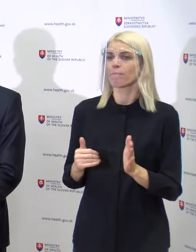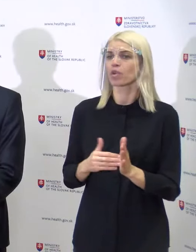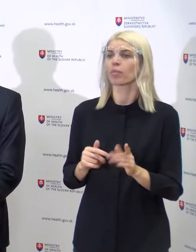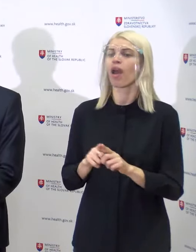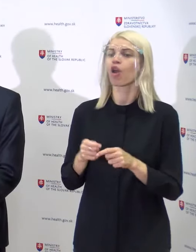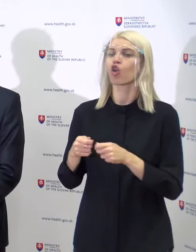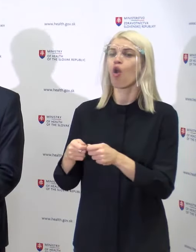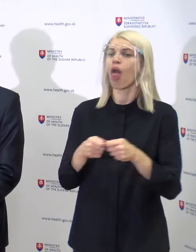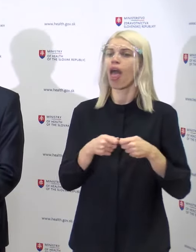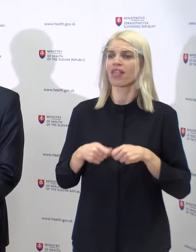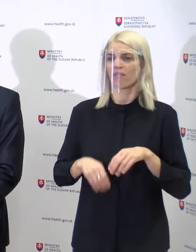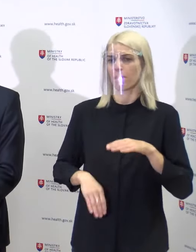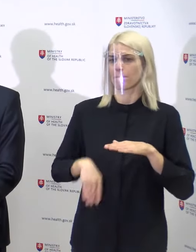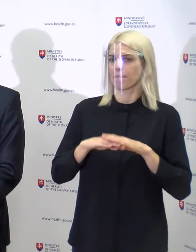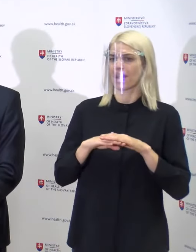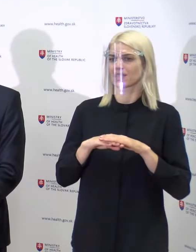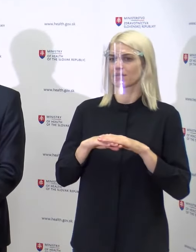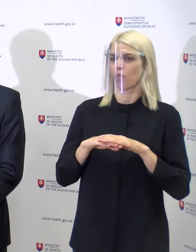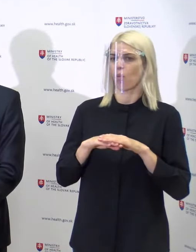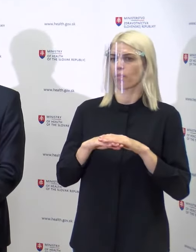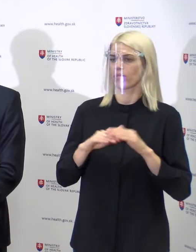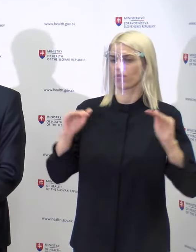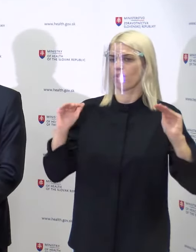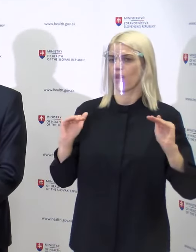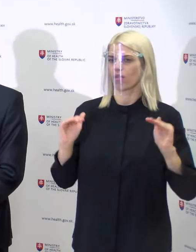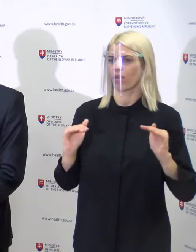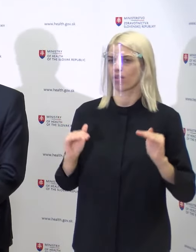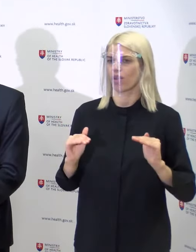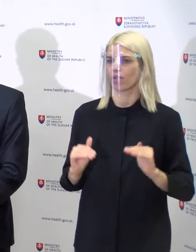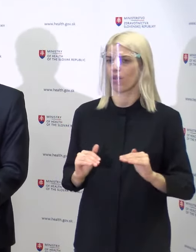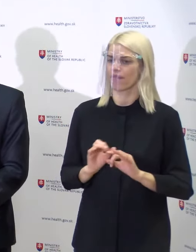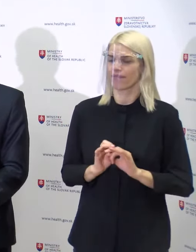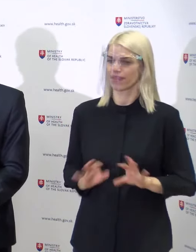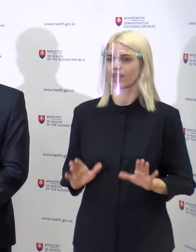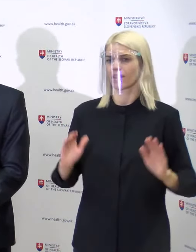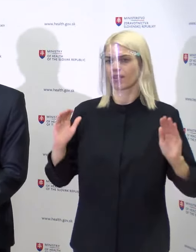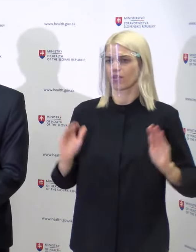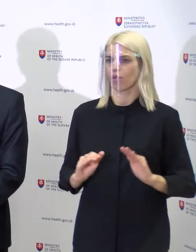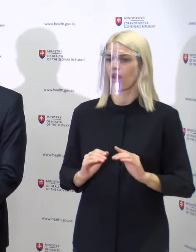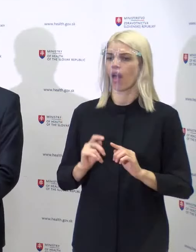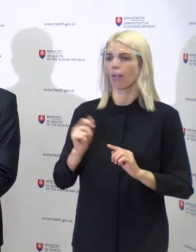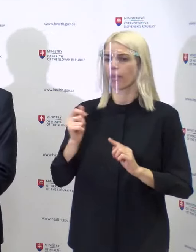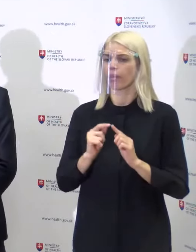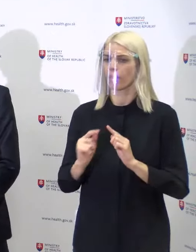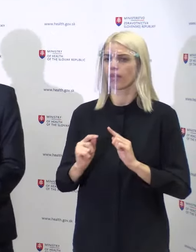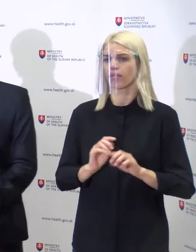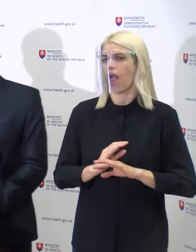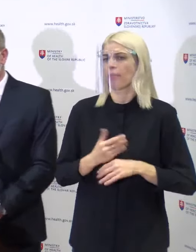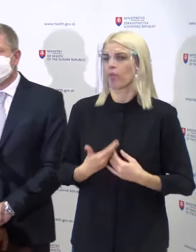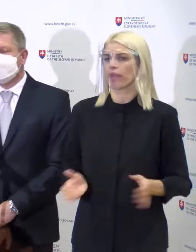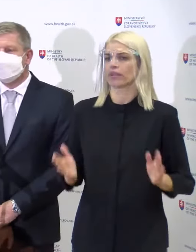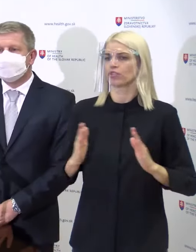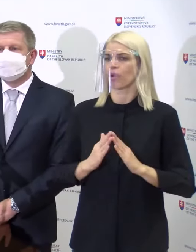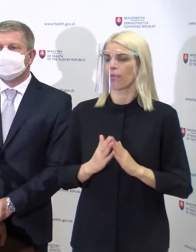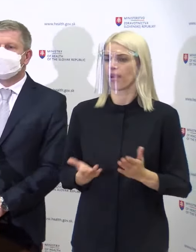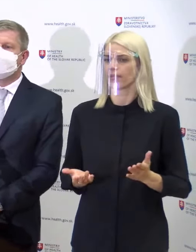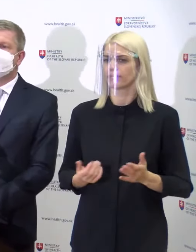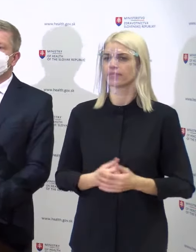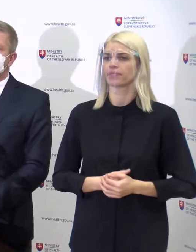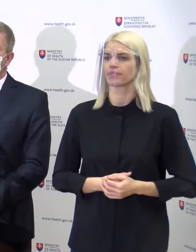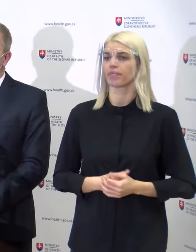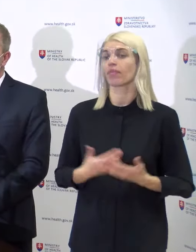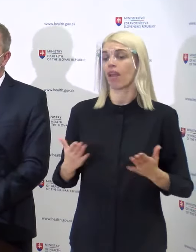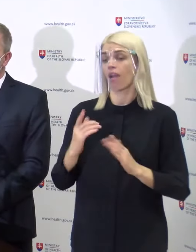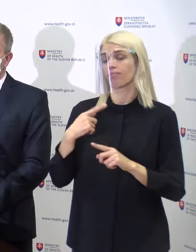kolektívy maximálne znížiť a využiť ten čas ešte do tých sviatkov a nechať sa zaočkovať. Má zmysel verejnosti